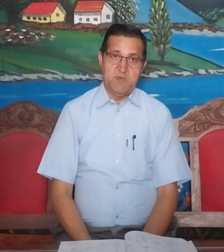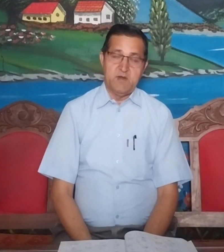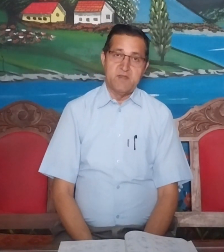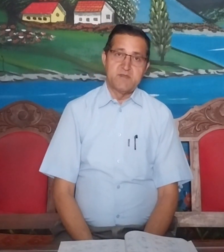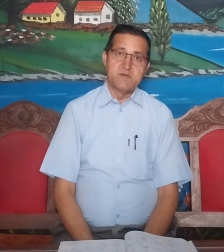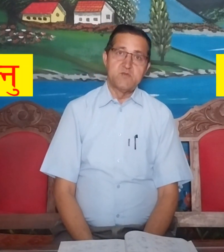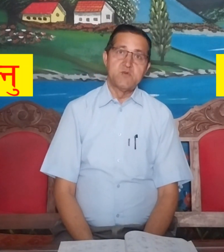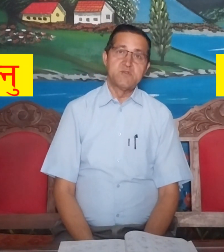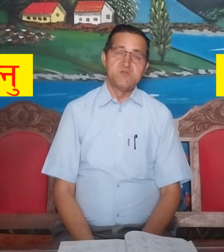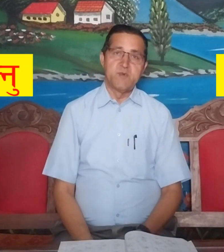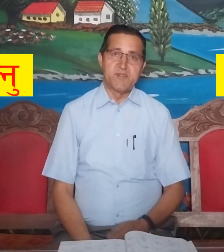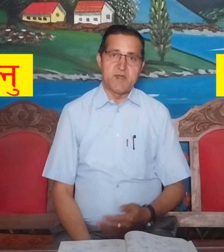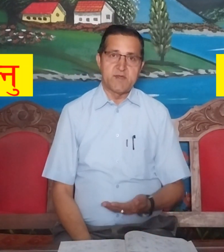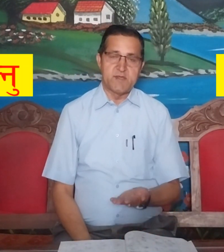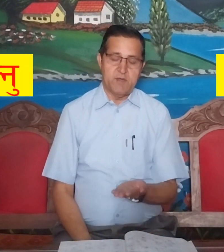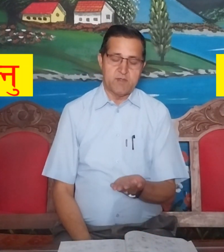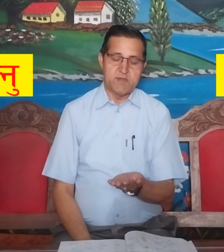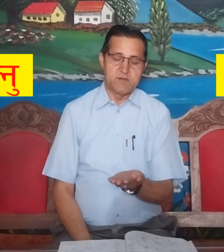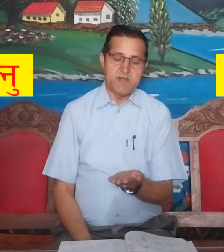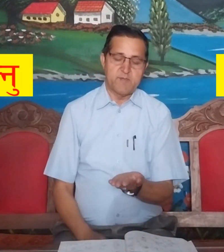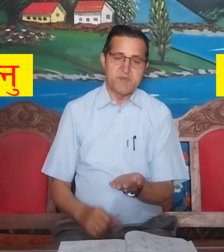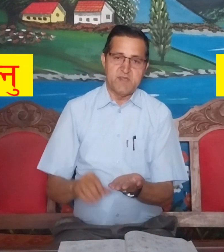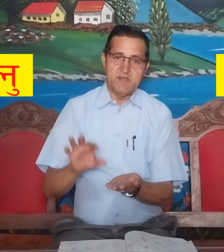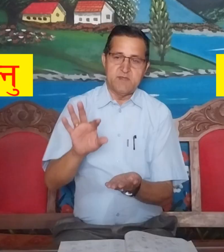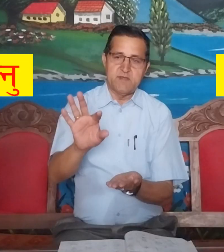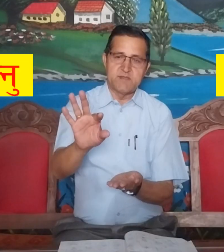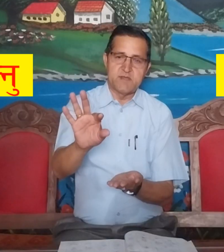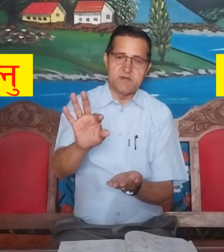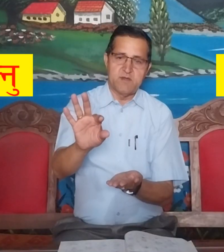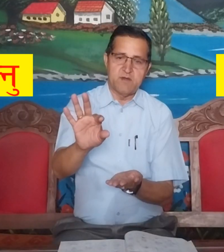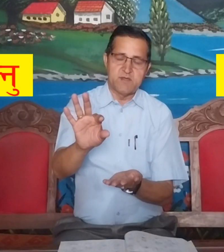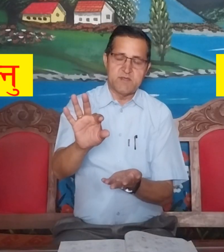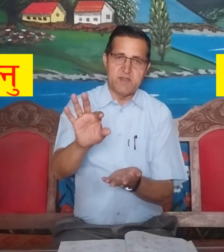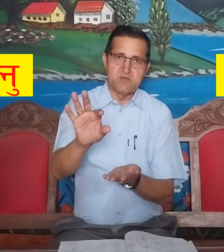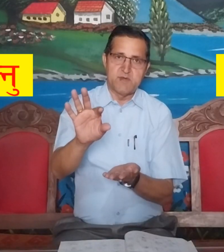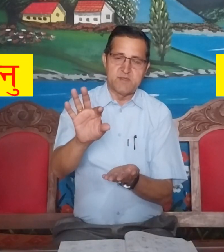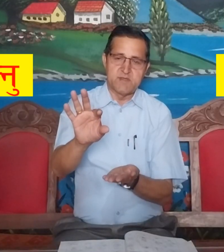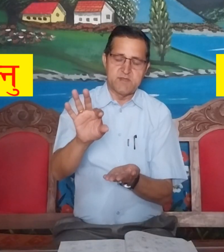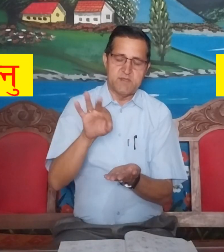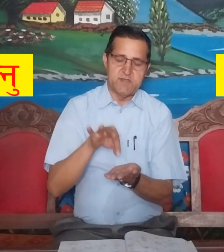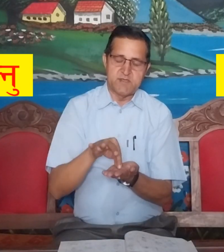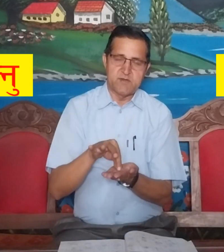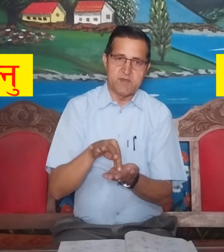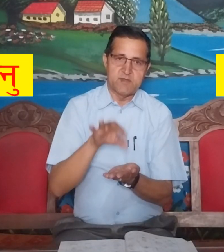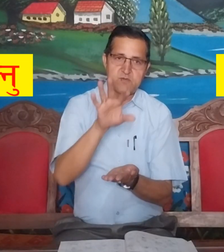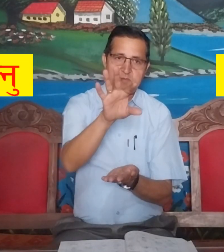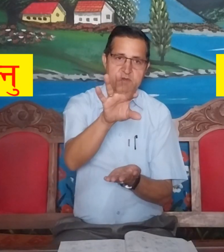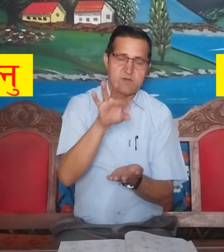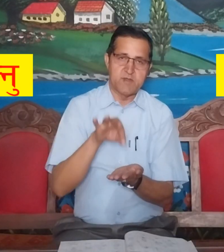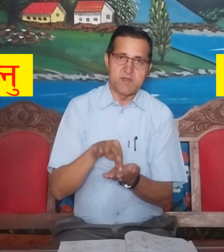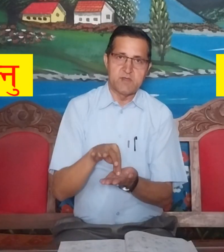अनि रोज्नु भन्दाखेरि हत्केलो थाप्ने, यसै गरेर अघि छान्नु भन्ने जस्तै यसो गरेर दुई पटक गर्ने,